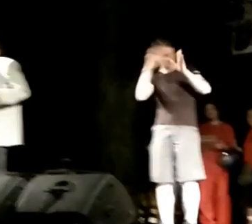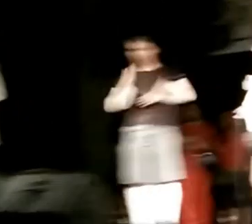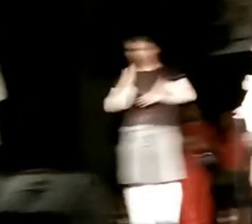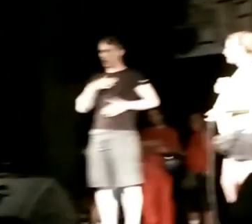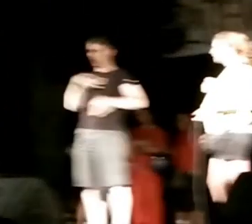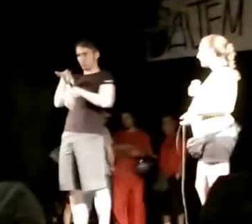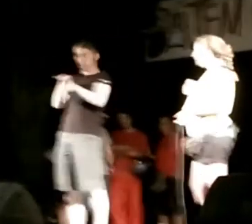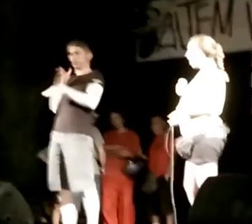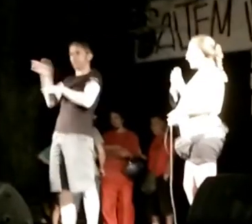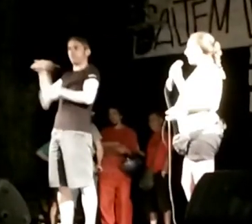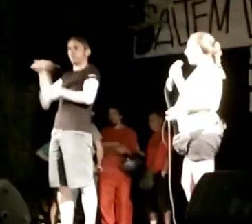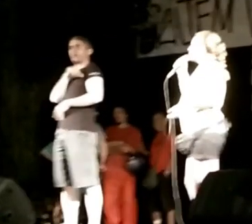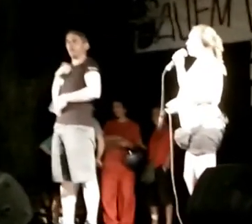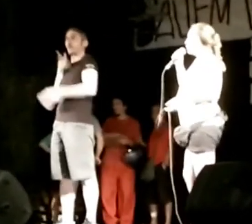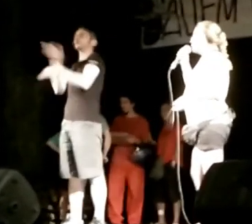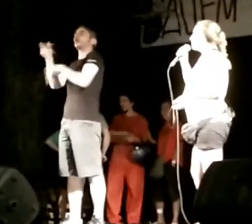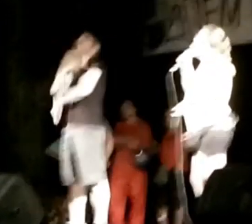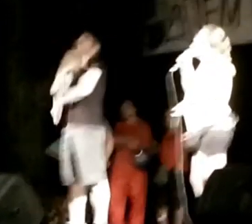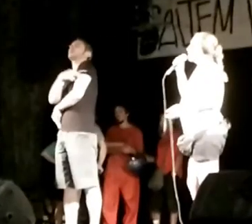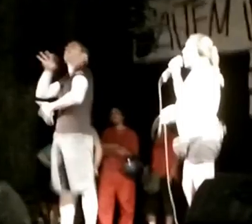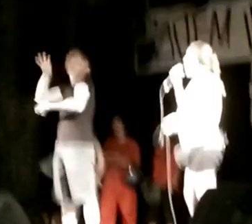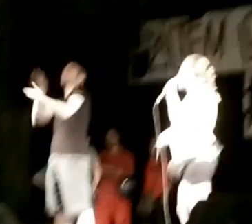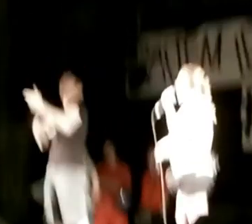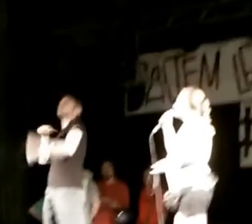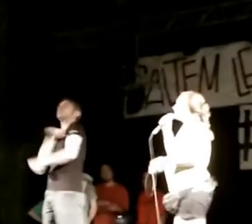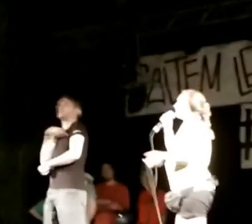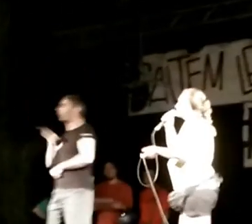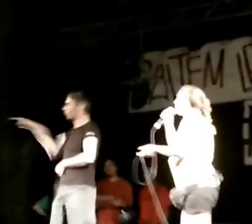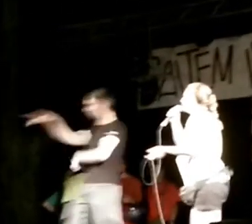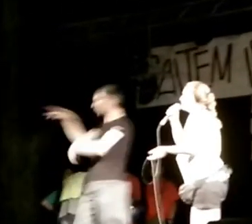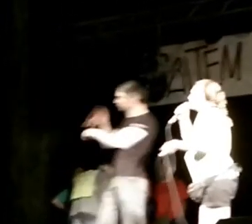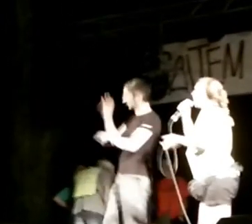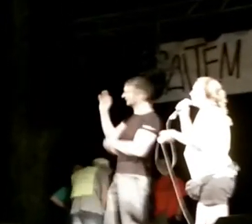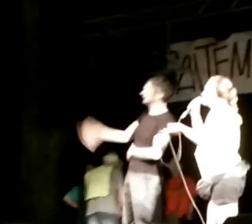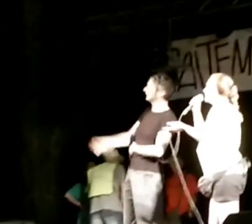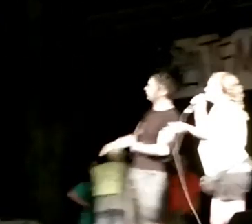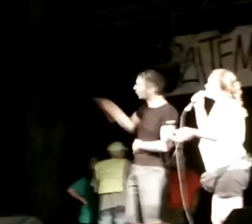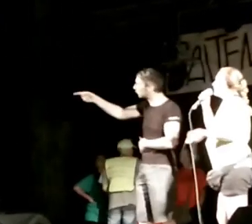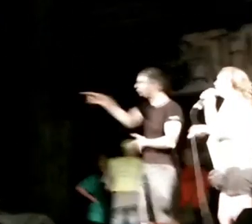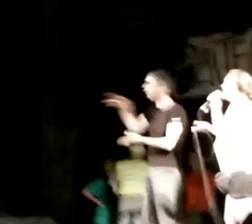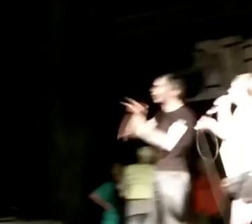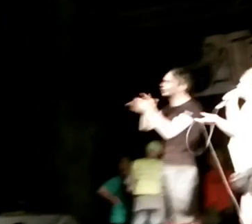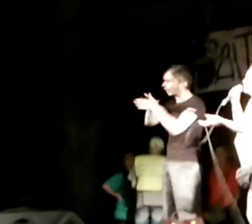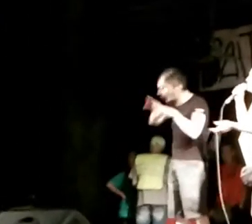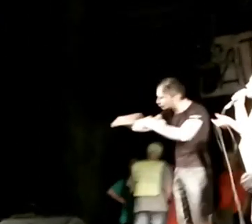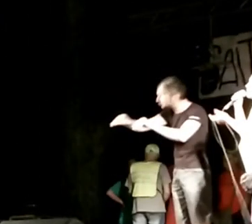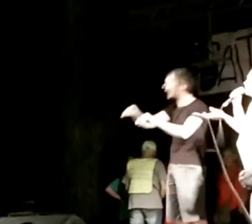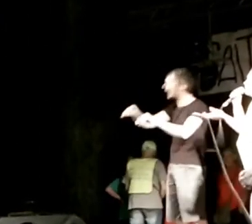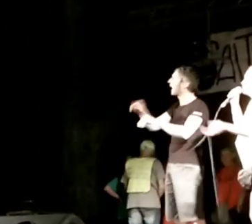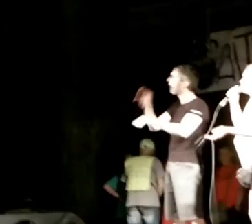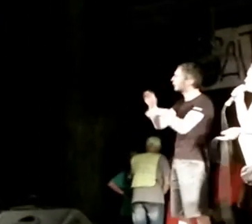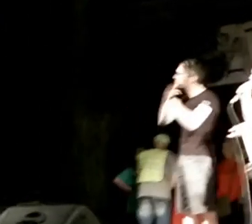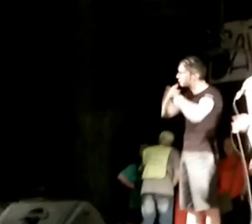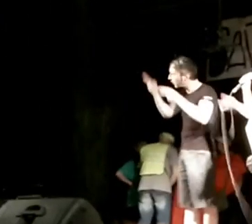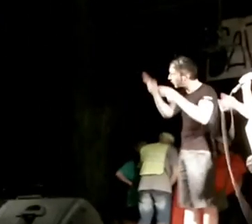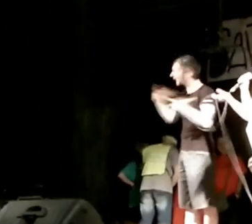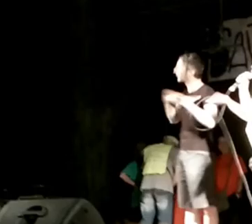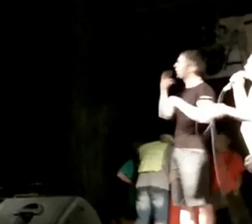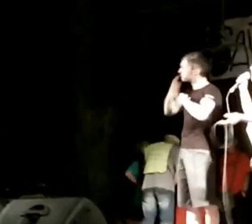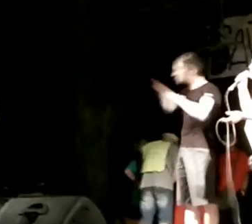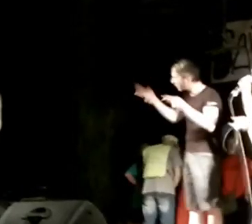una mutua y voy al hospital de Barcelona y no a tancar. Tú tienes una mutua y tendrías que utilizar la sanidad pública y la educación pública como hacemos